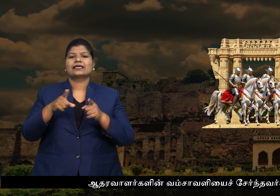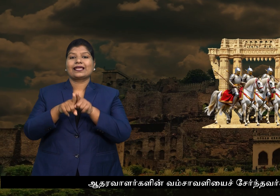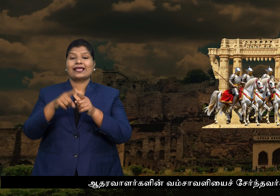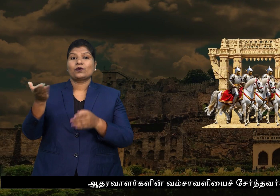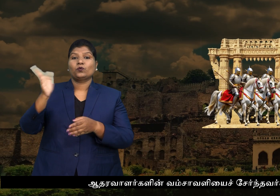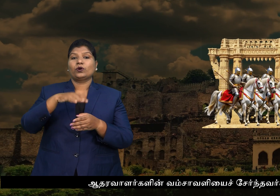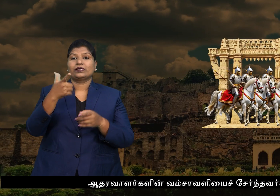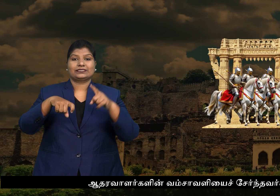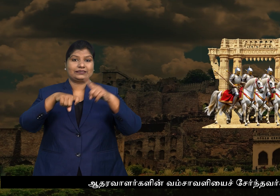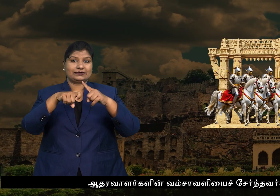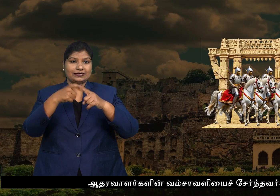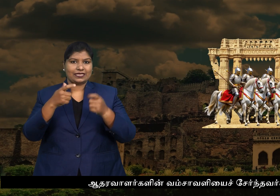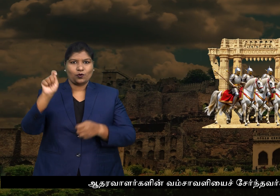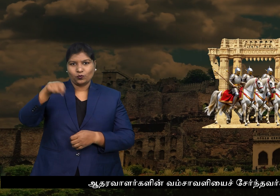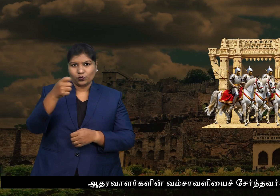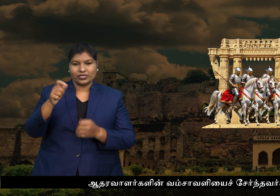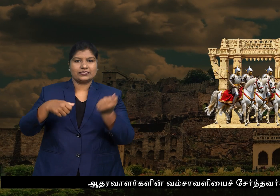ஆதரவாளர்களின் வம்சாவளியை சேர்ந்த,